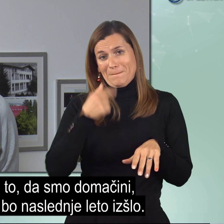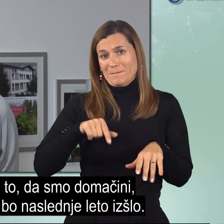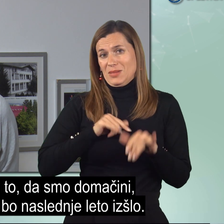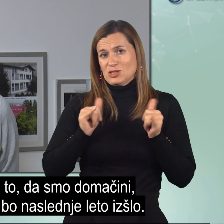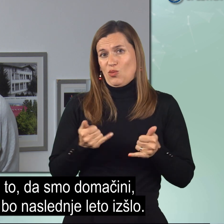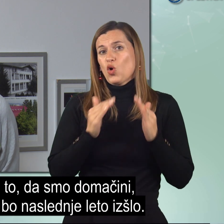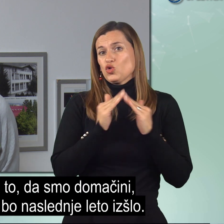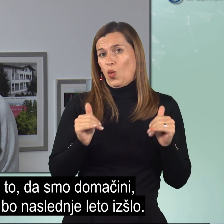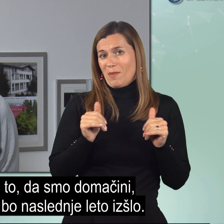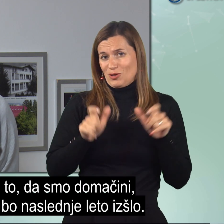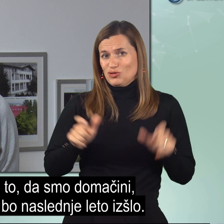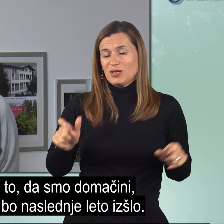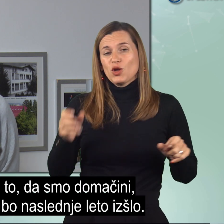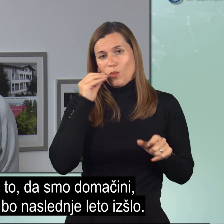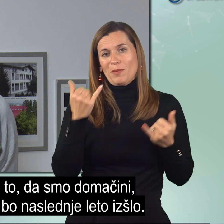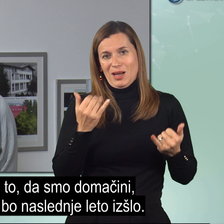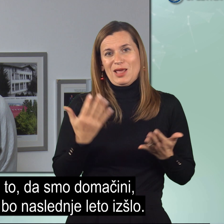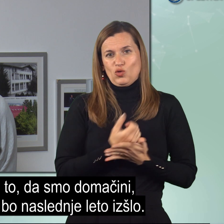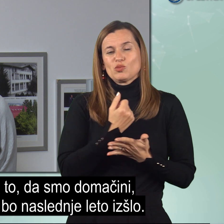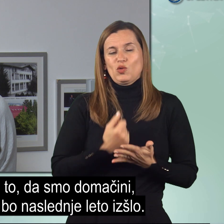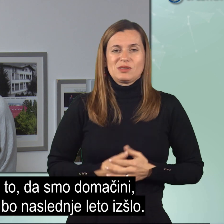smo domačini, da se nam bo pa letos izšlo.